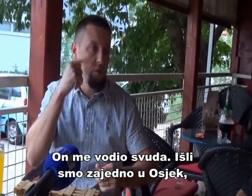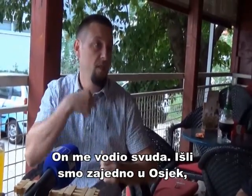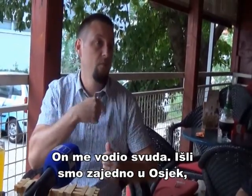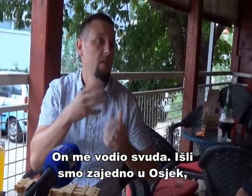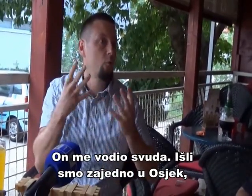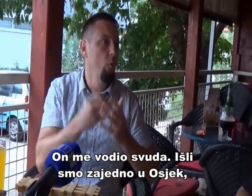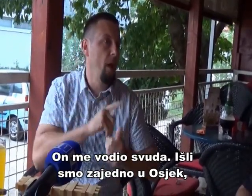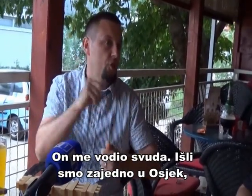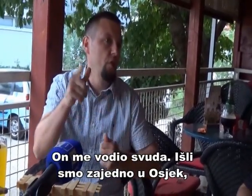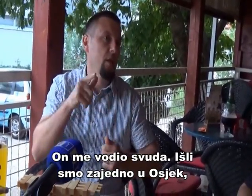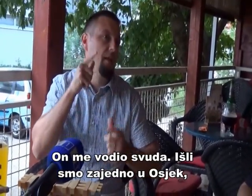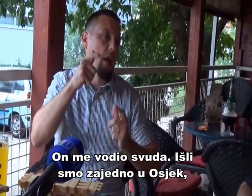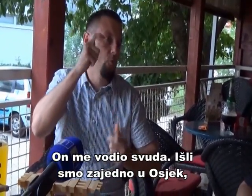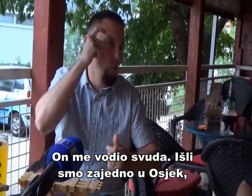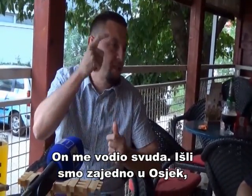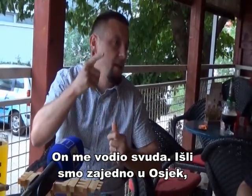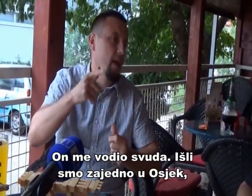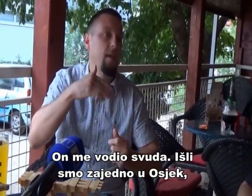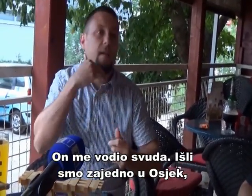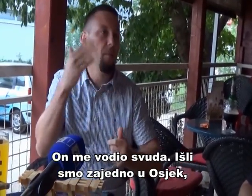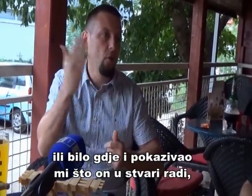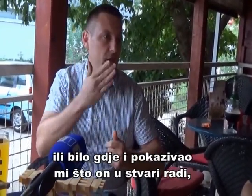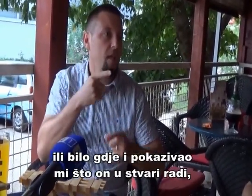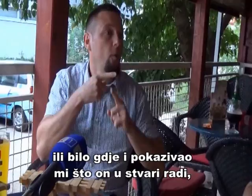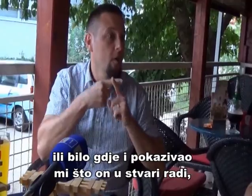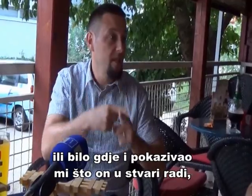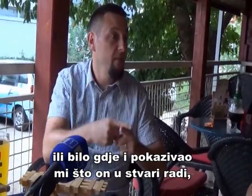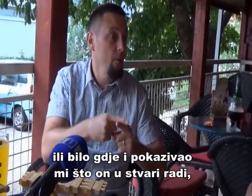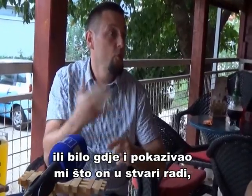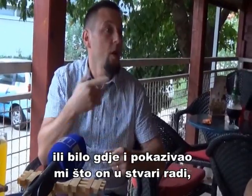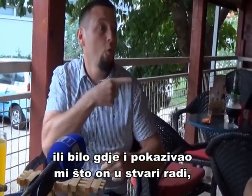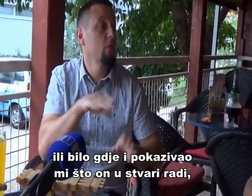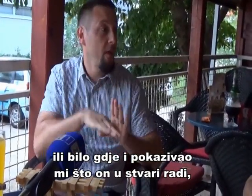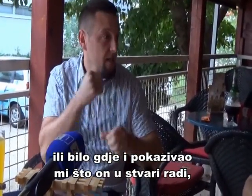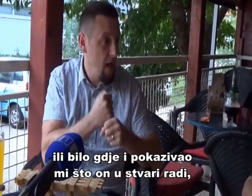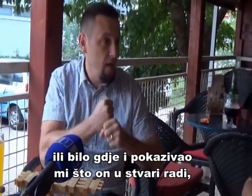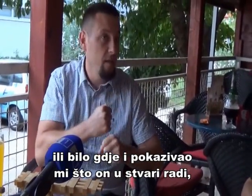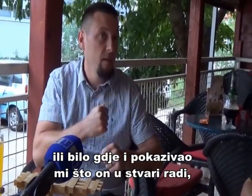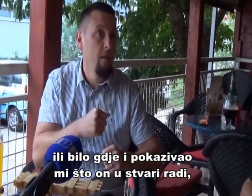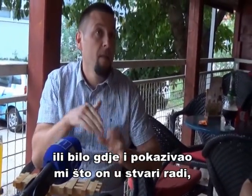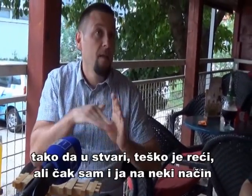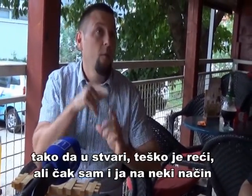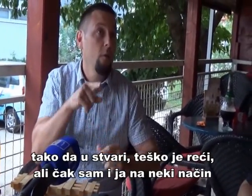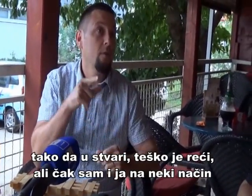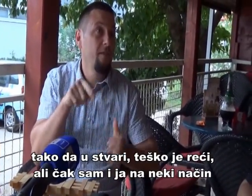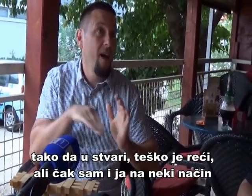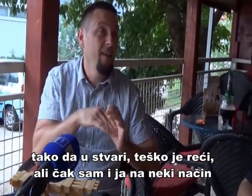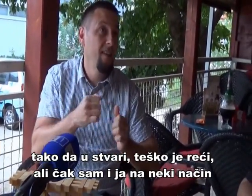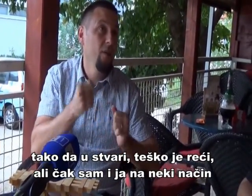mi smo skupa išli, da li u Osijek ili bilo gdje, i pokazivao mi šta on u stvari radi. Tako da u stvari teško